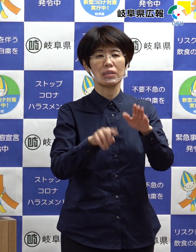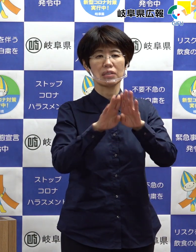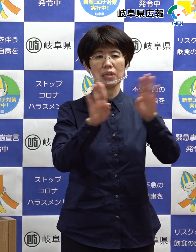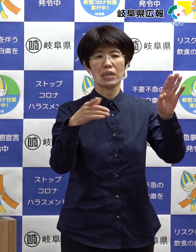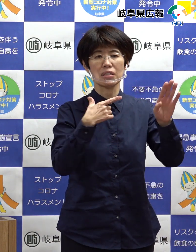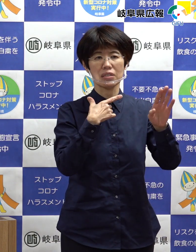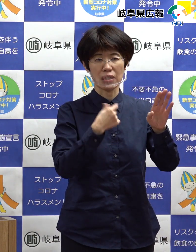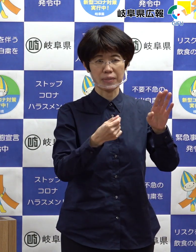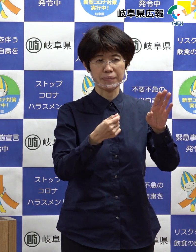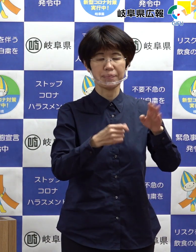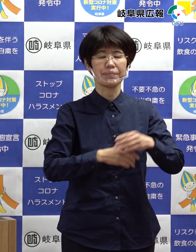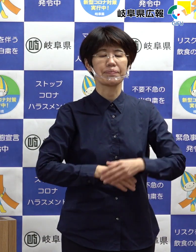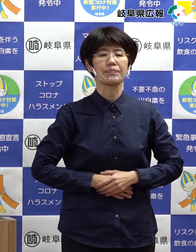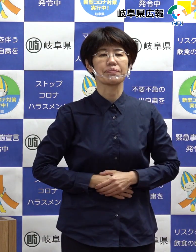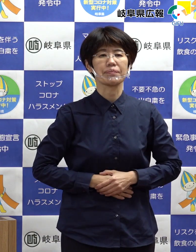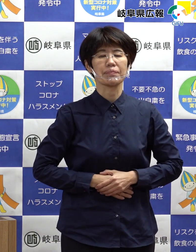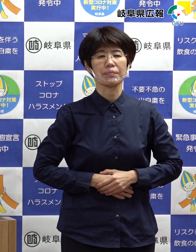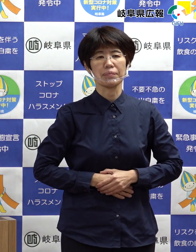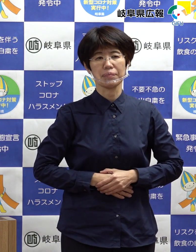と、